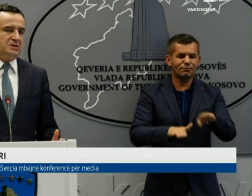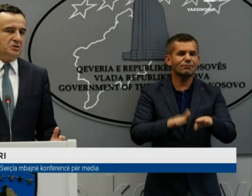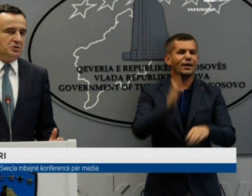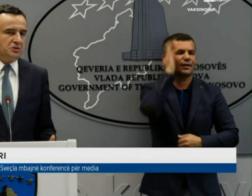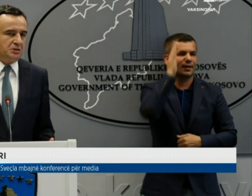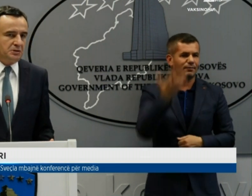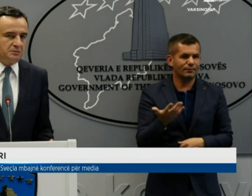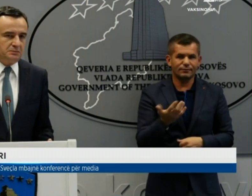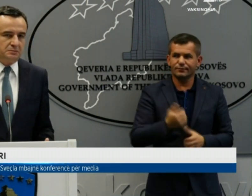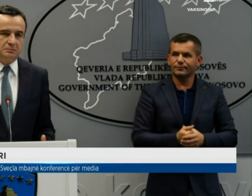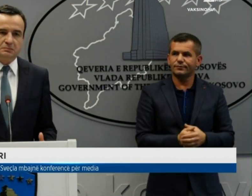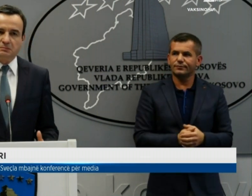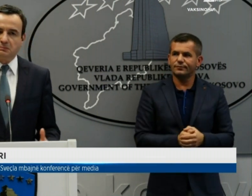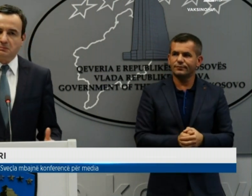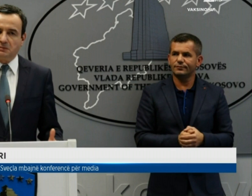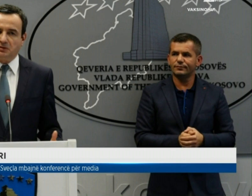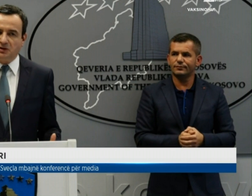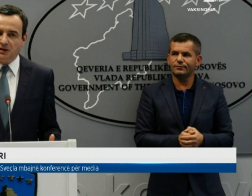Besoj që